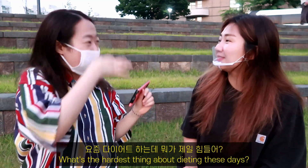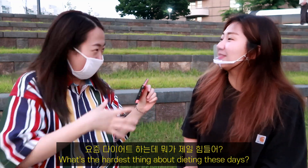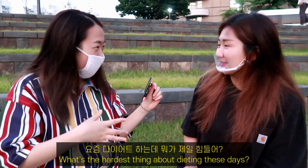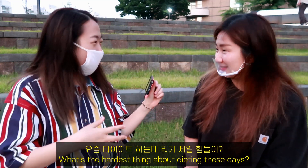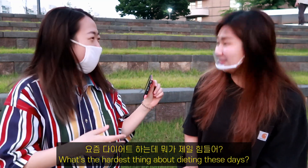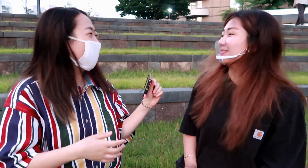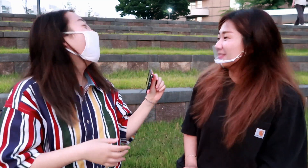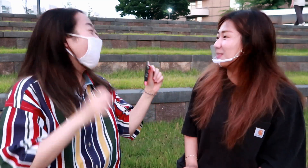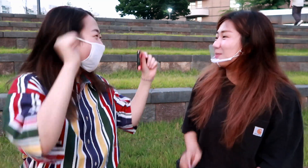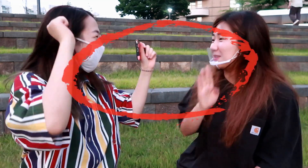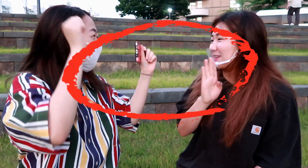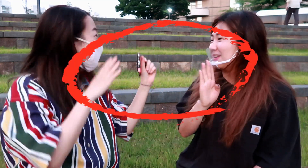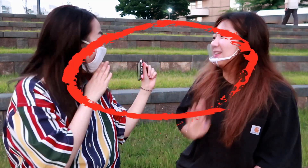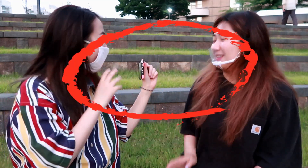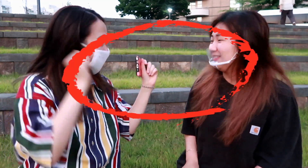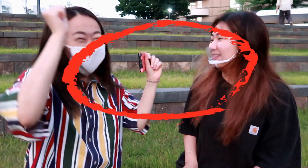힘들어? 응. 어. 네. 맞아?